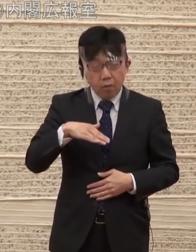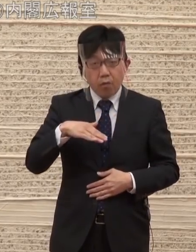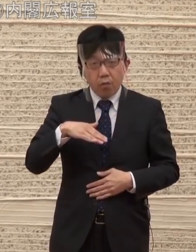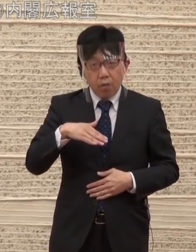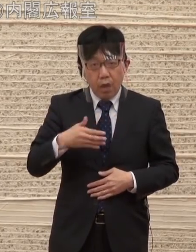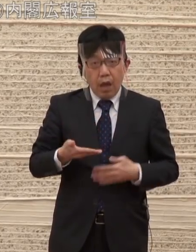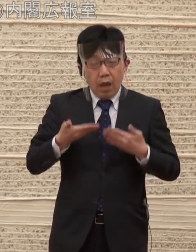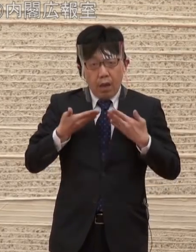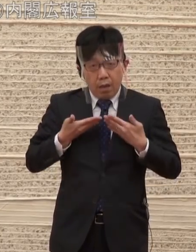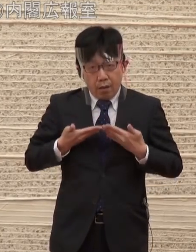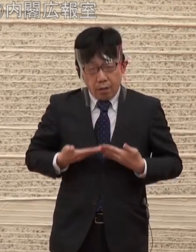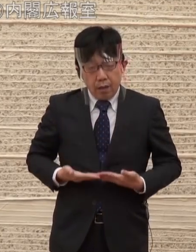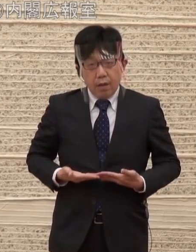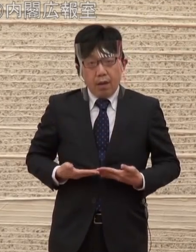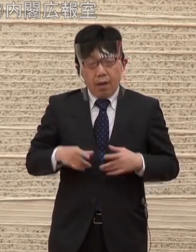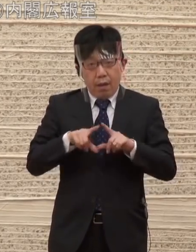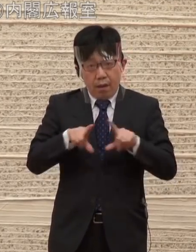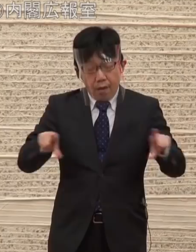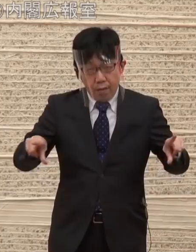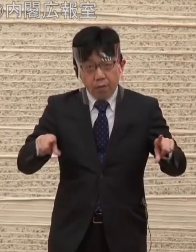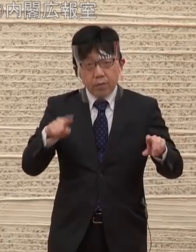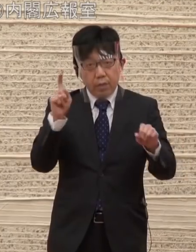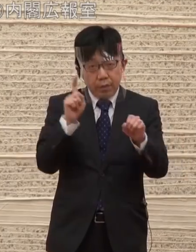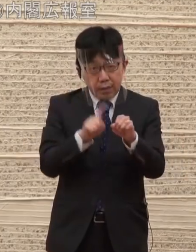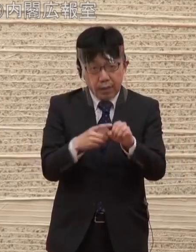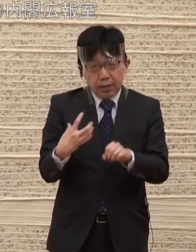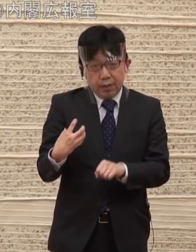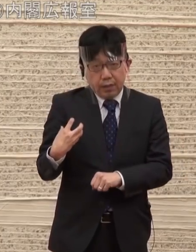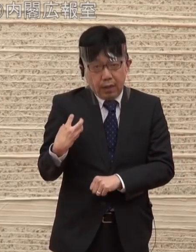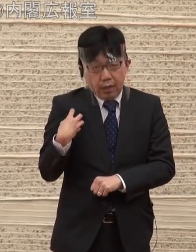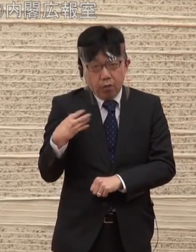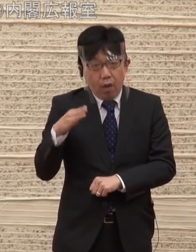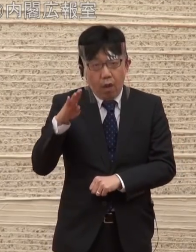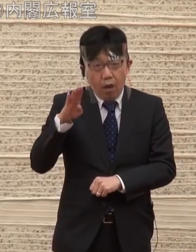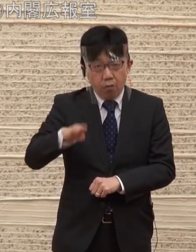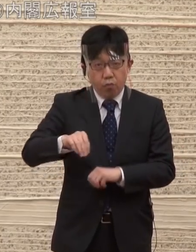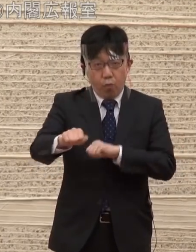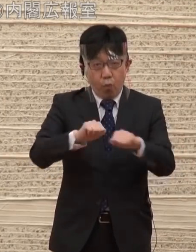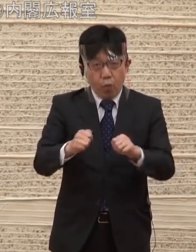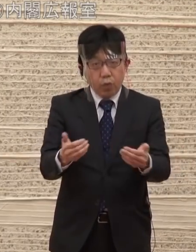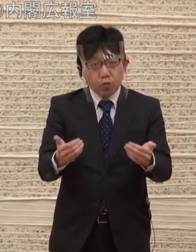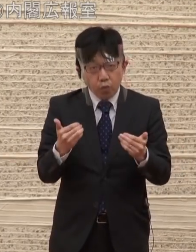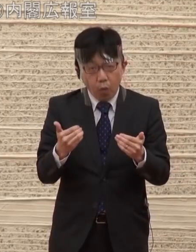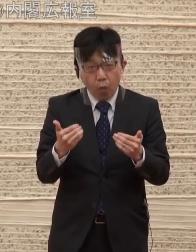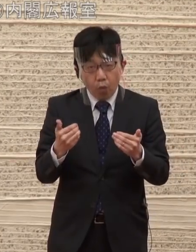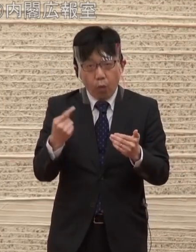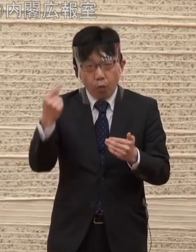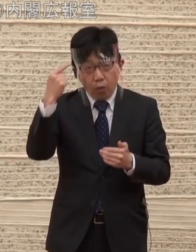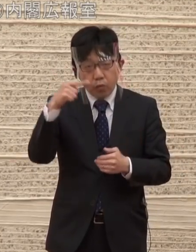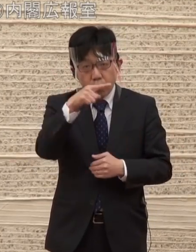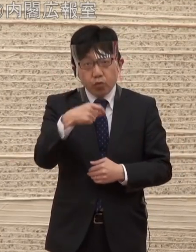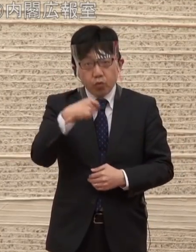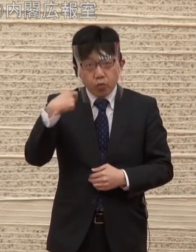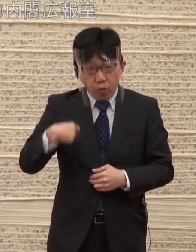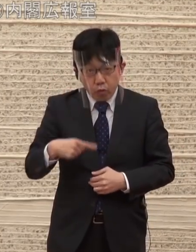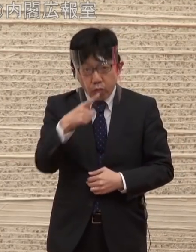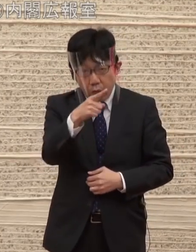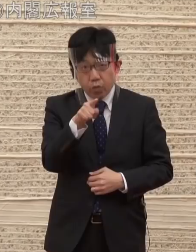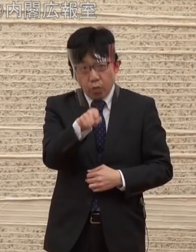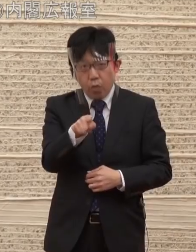安定繁栄に責任ある対応を取っていくということなんだろうと中央がそういう対応をとって